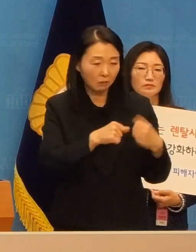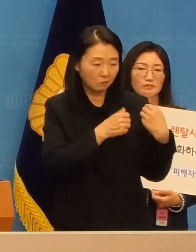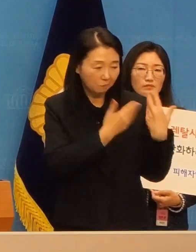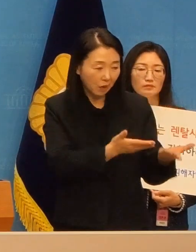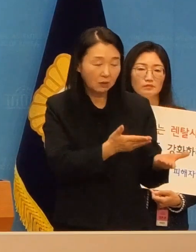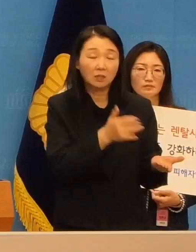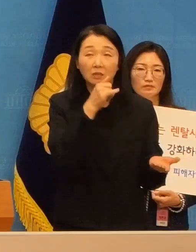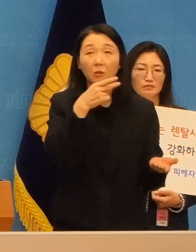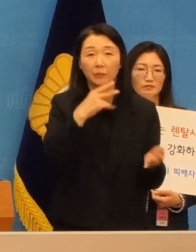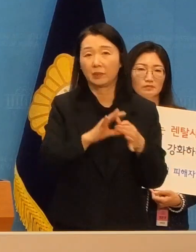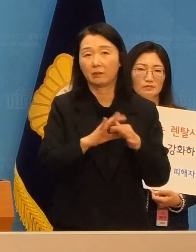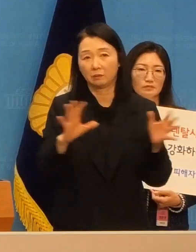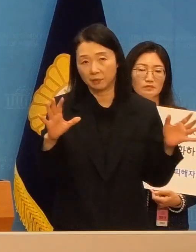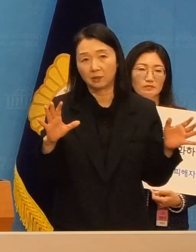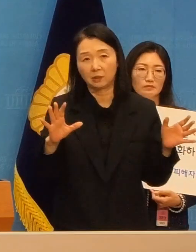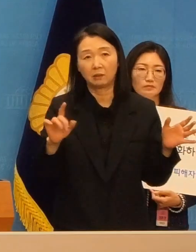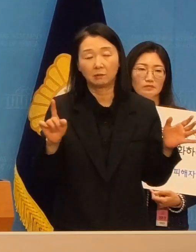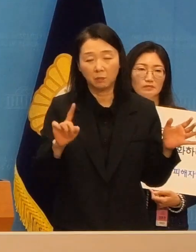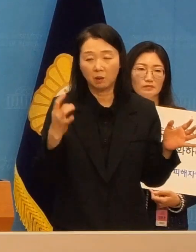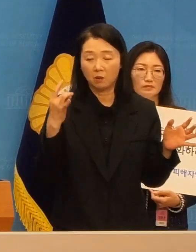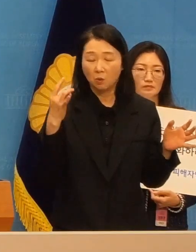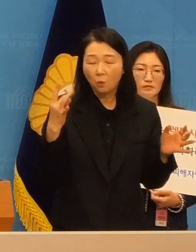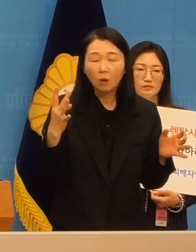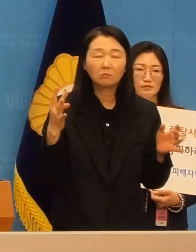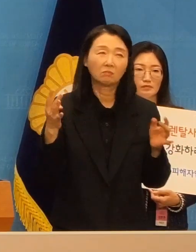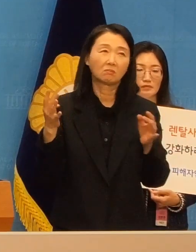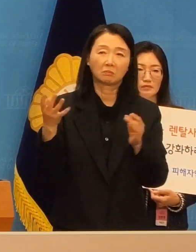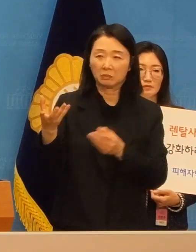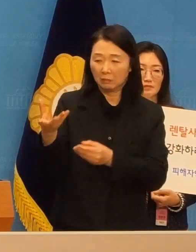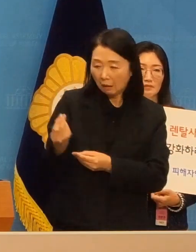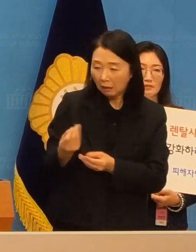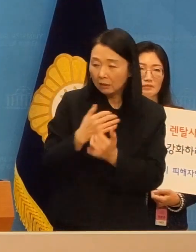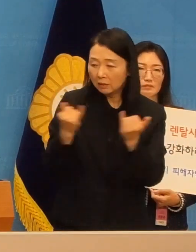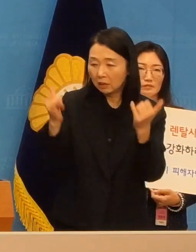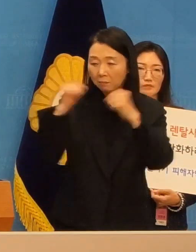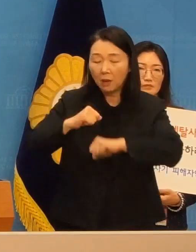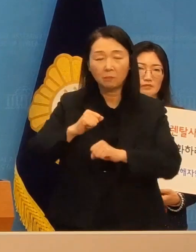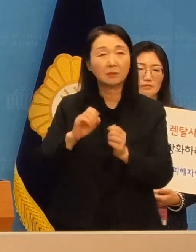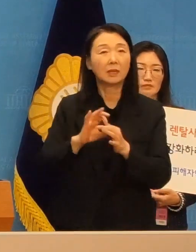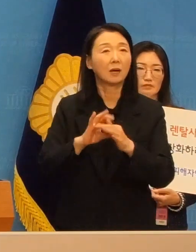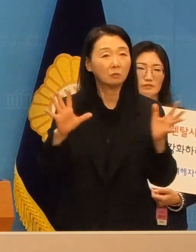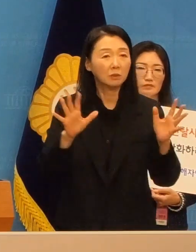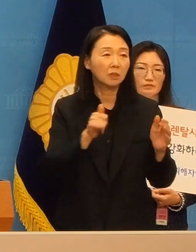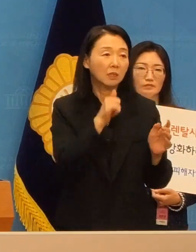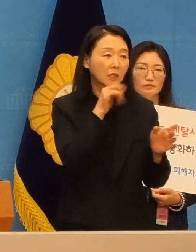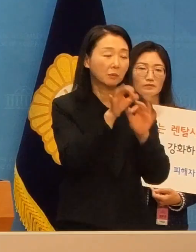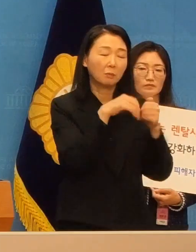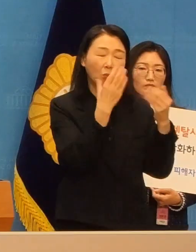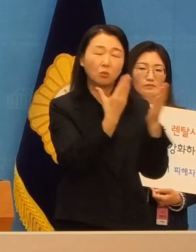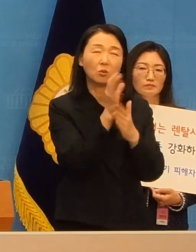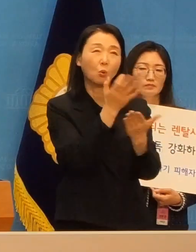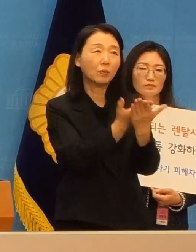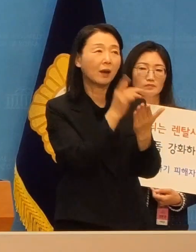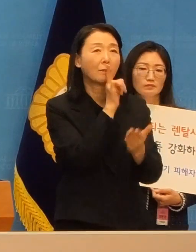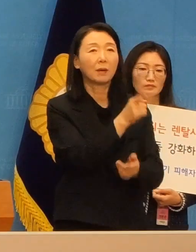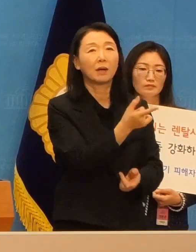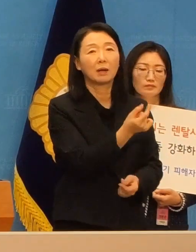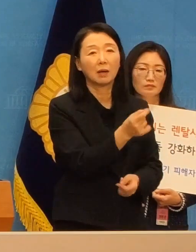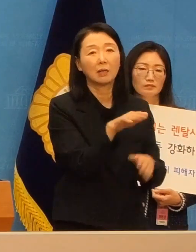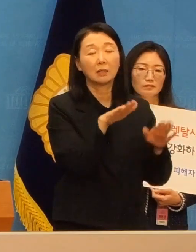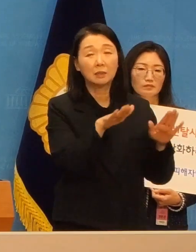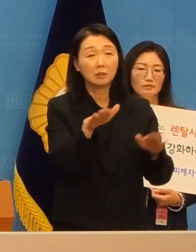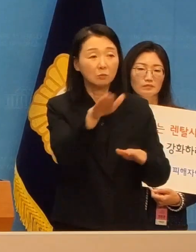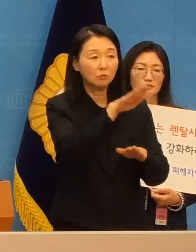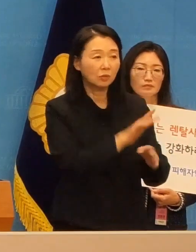방치되었든 원채권자가 폐업했든 상관없이 소상공인에게만 전액을 청구하는 현실이 지금